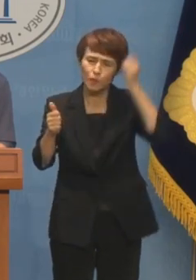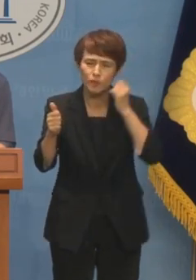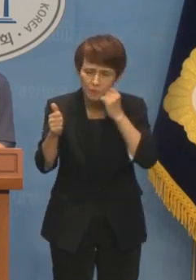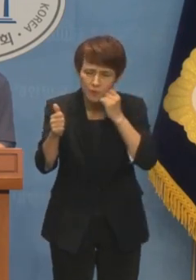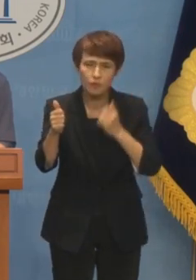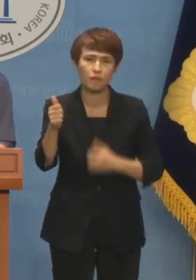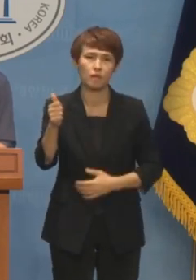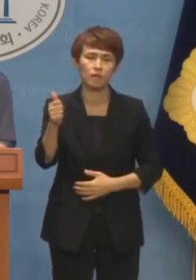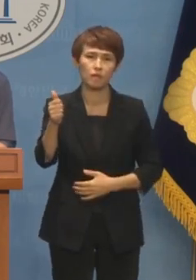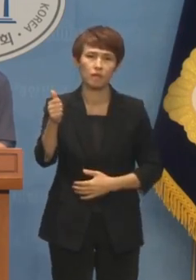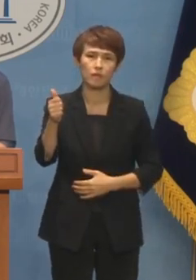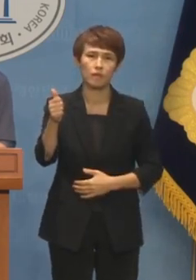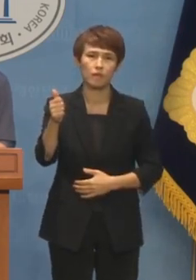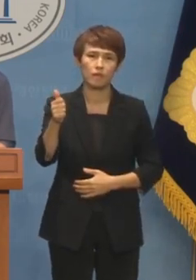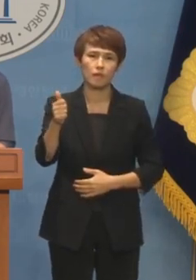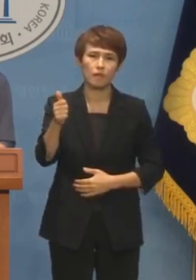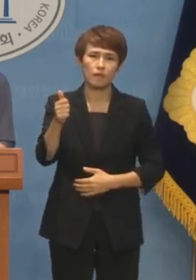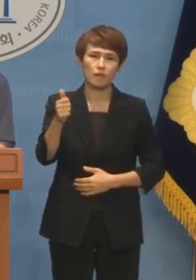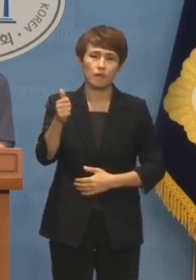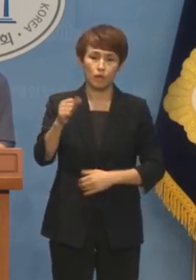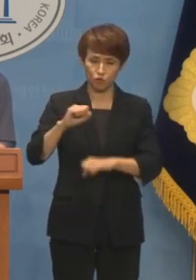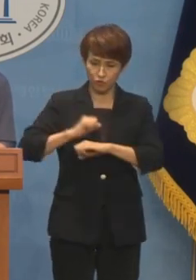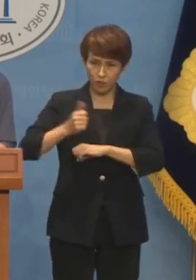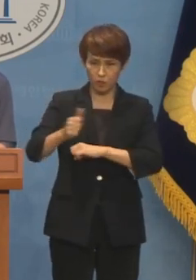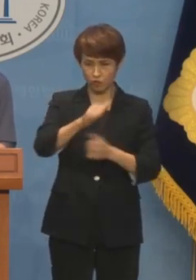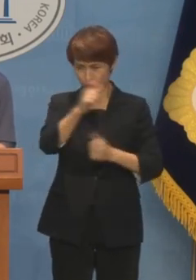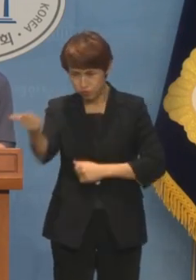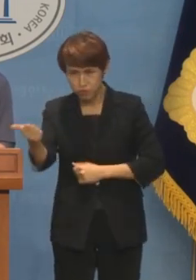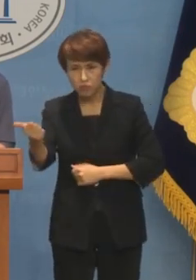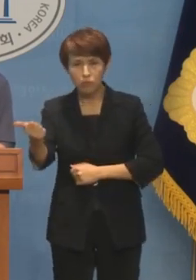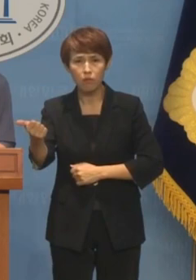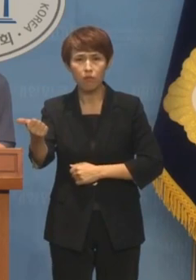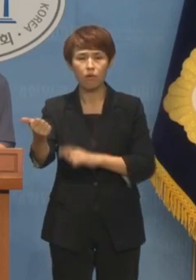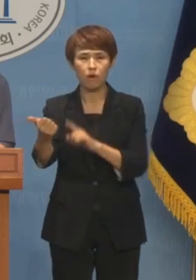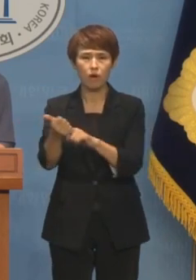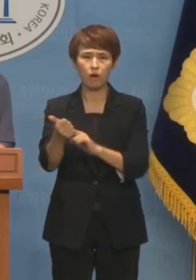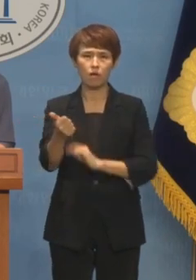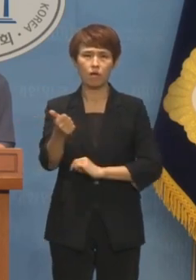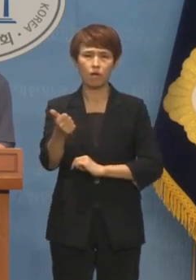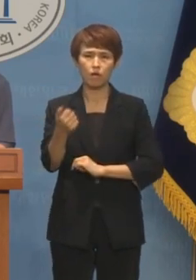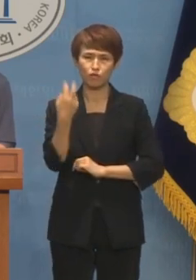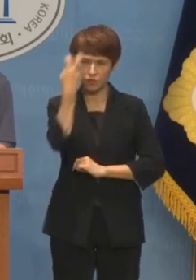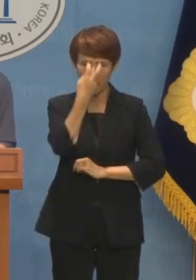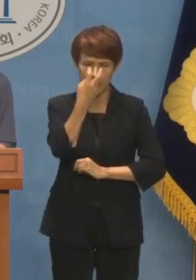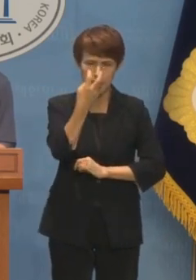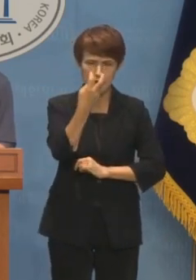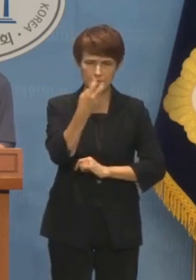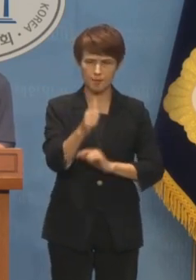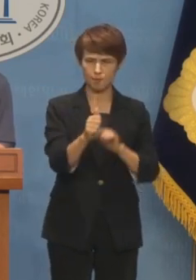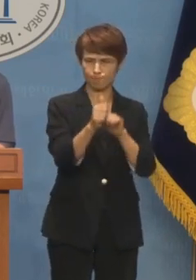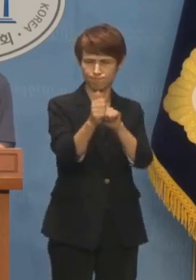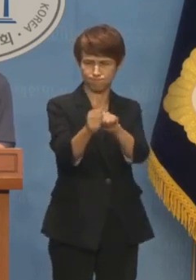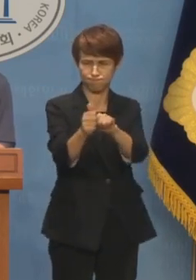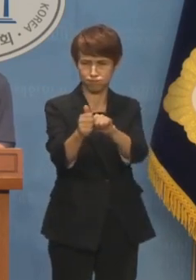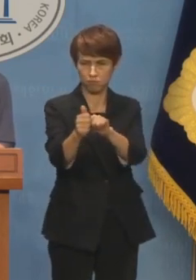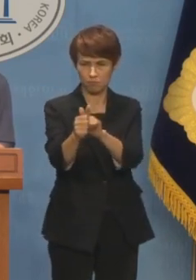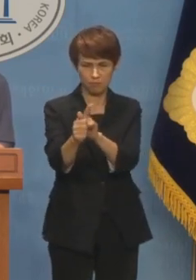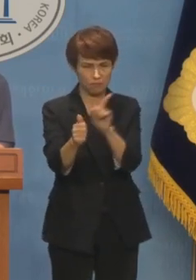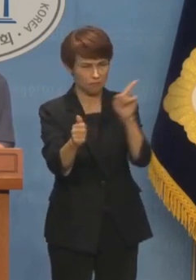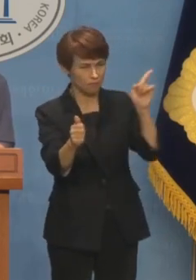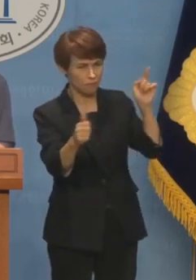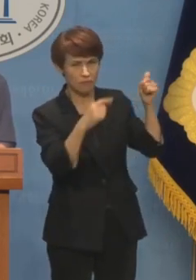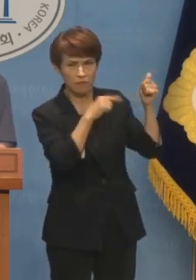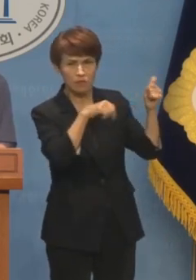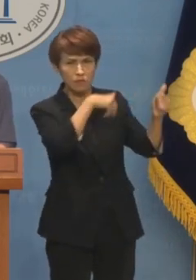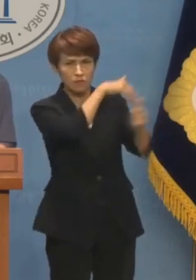없습니다. 안타까운 군인의 죽음에 상식적인 수사를 가로막았던 검은 권력의 수사 외압